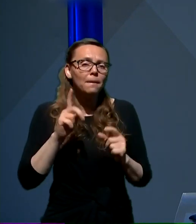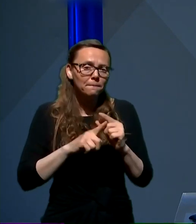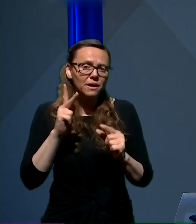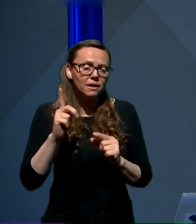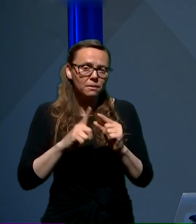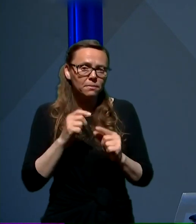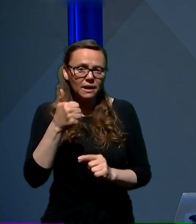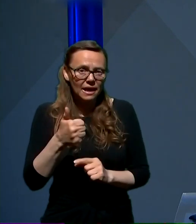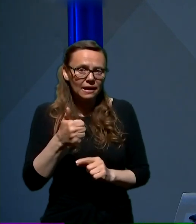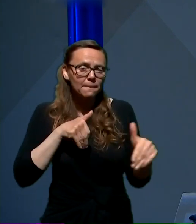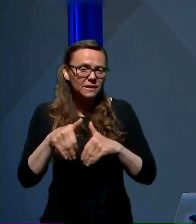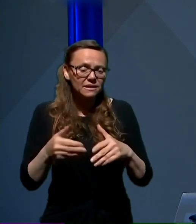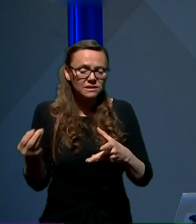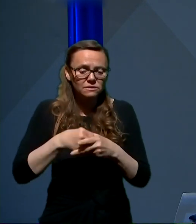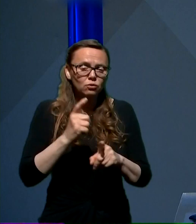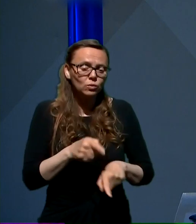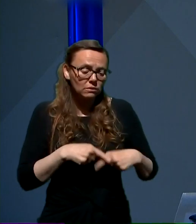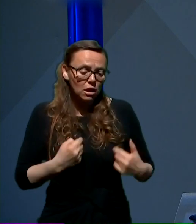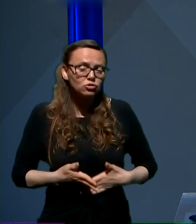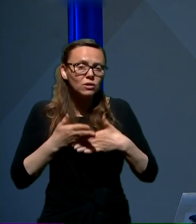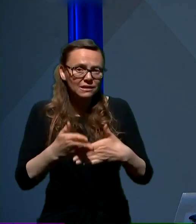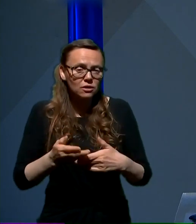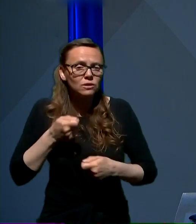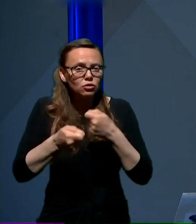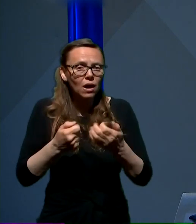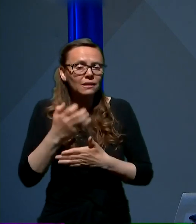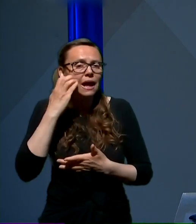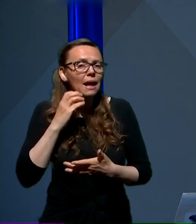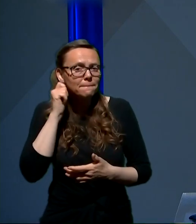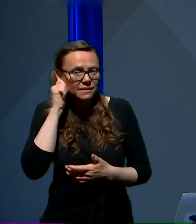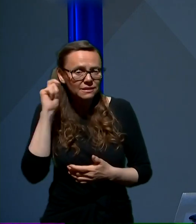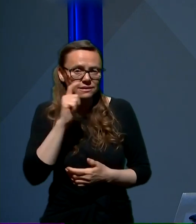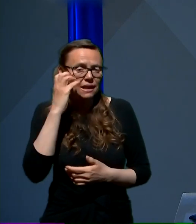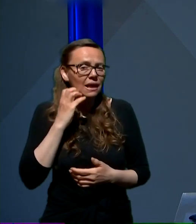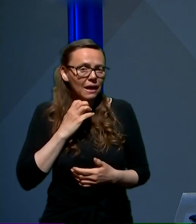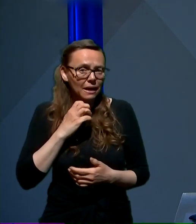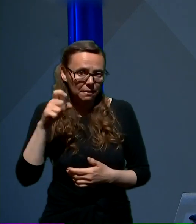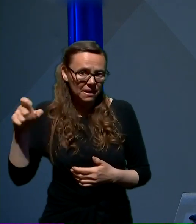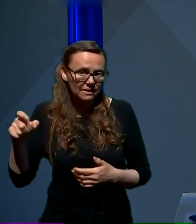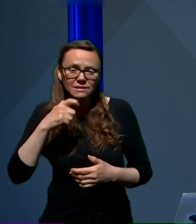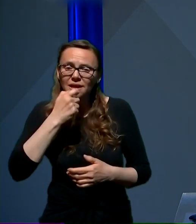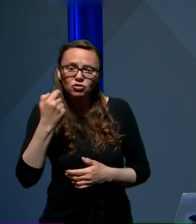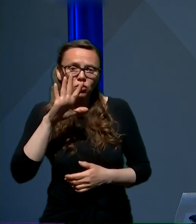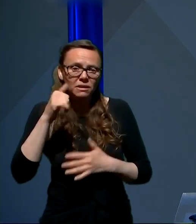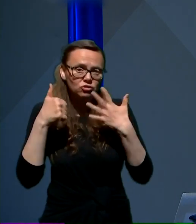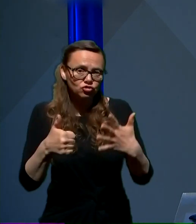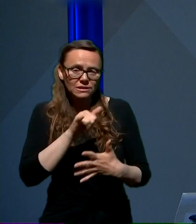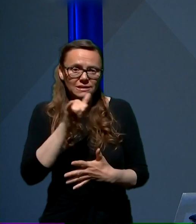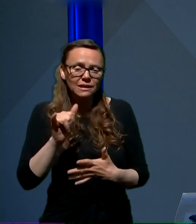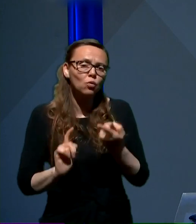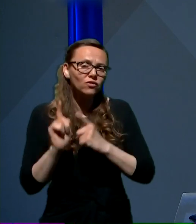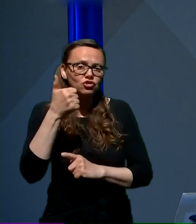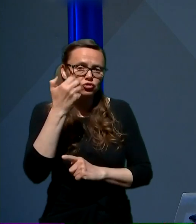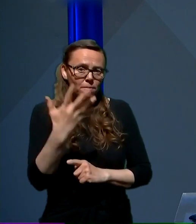ministrstvo uvrstilo tudi solidarnostni dodatek za kmetice in kmete, starejše od 65 let v višini